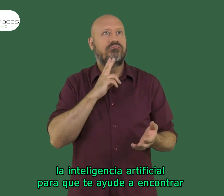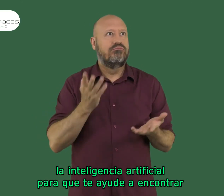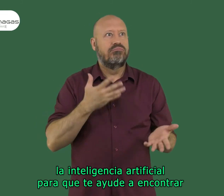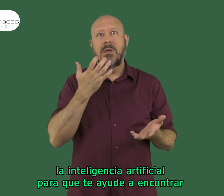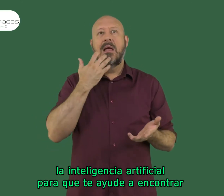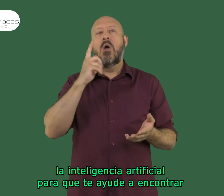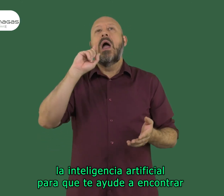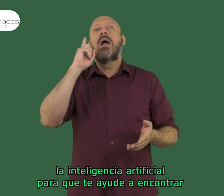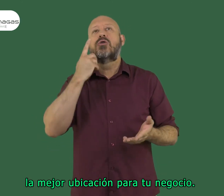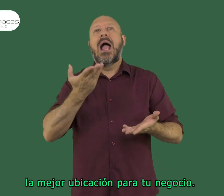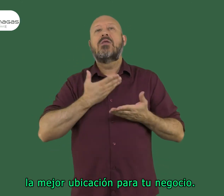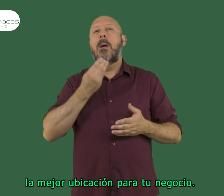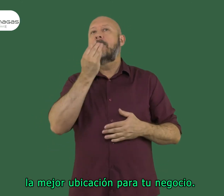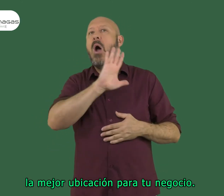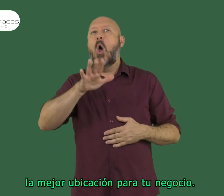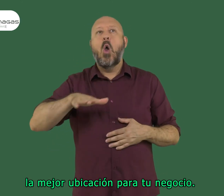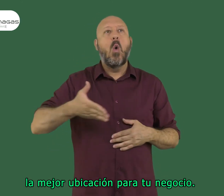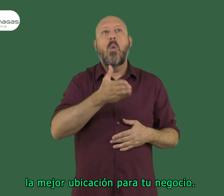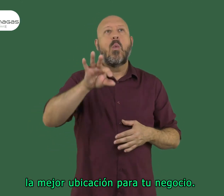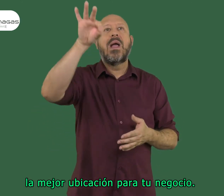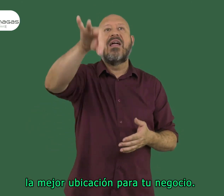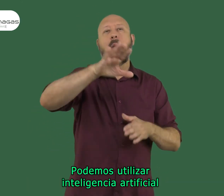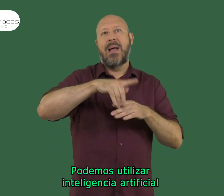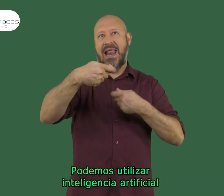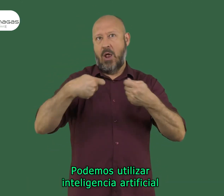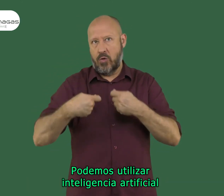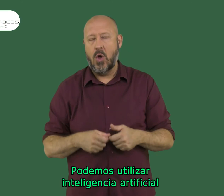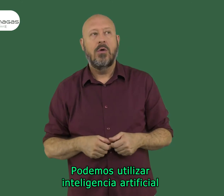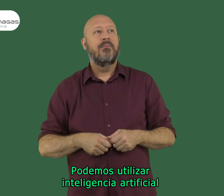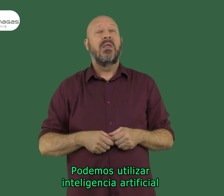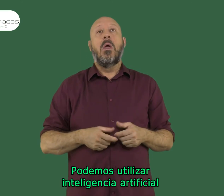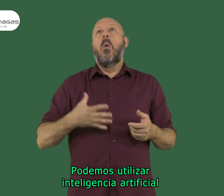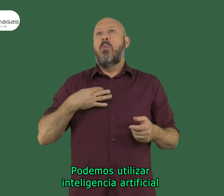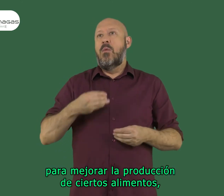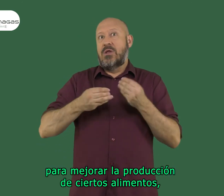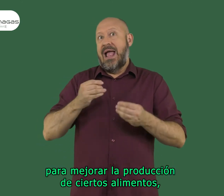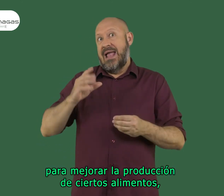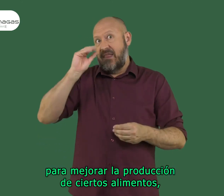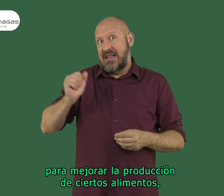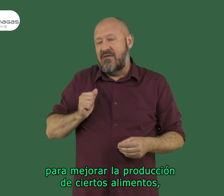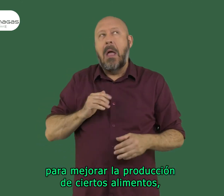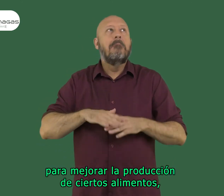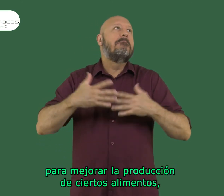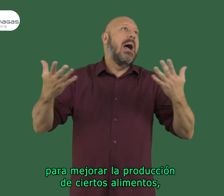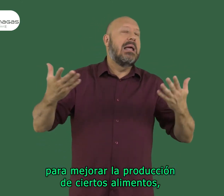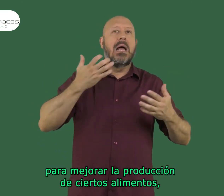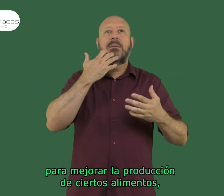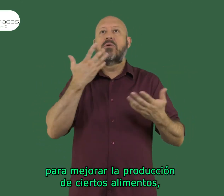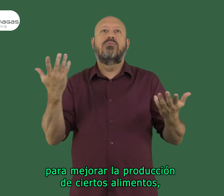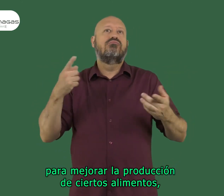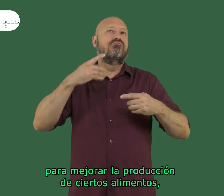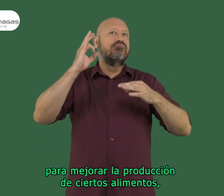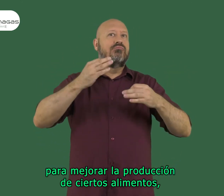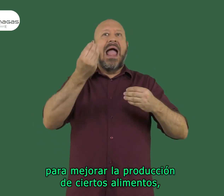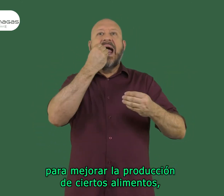que te ayude a encontrar la mejor ubicación para tu negocio. Podemos utilizar inteligencia artificial para mejorar la producción